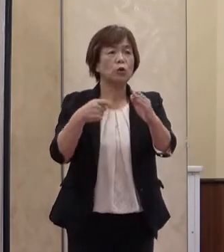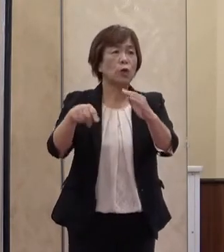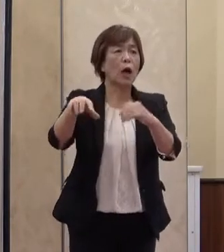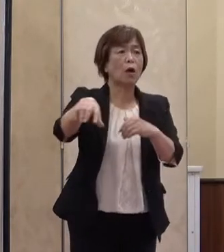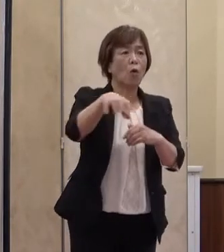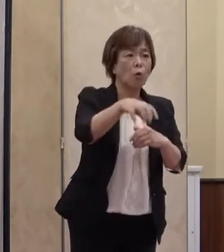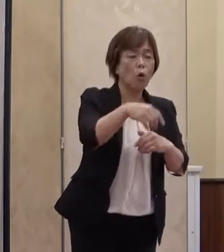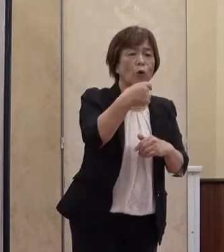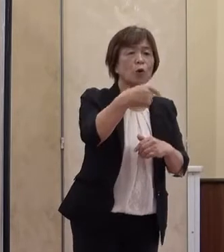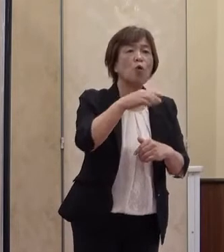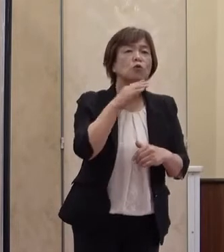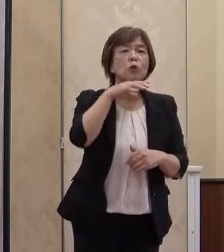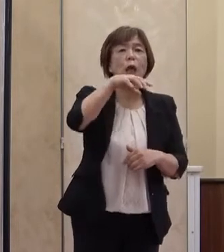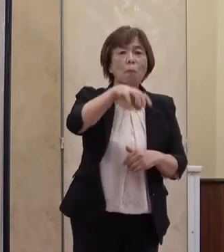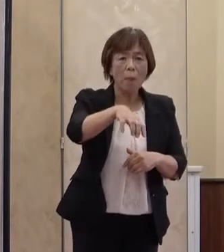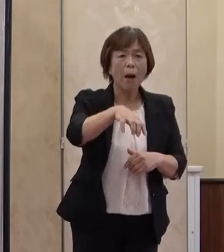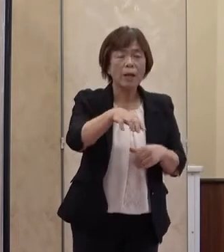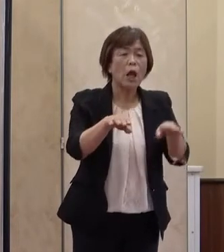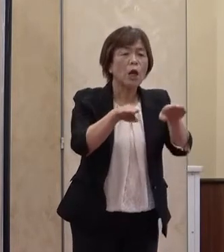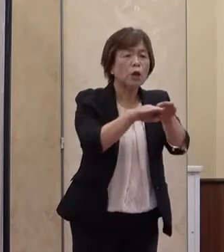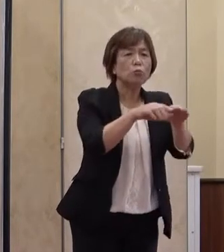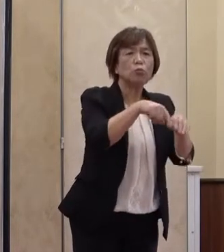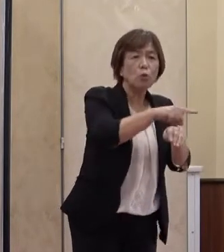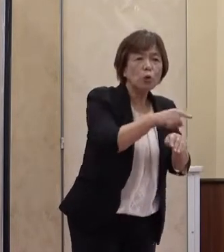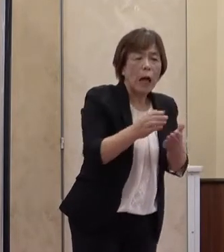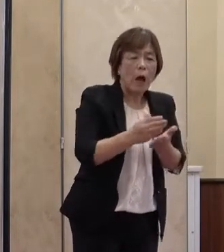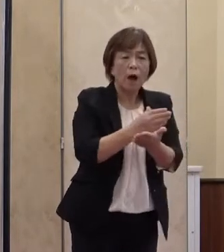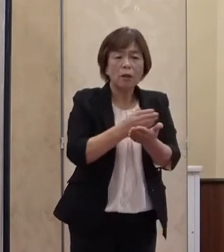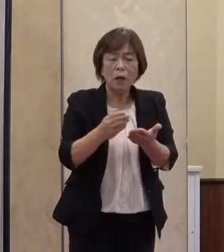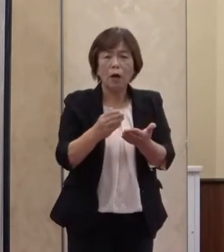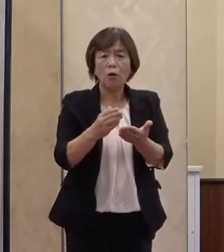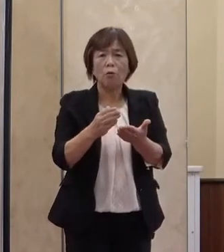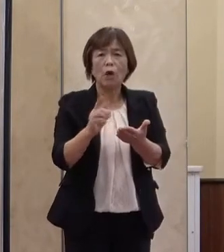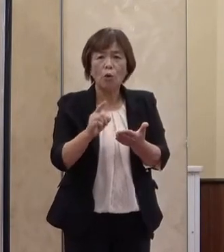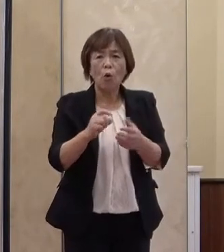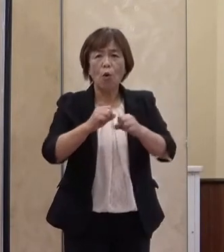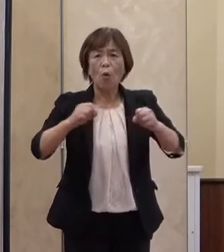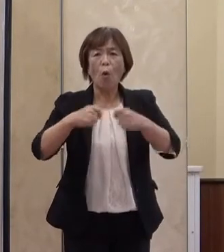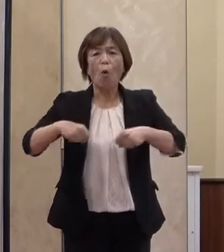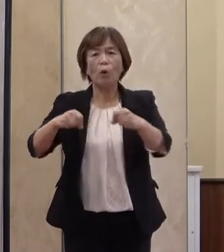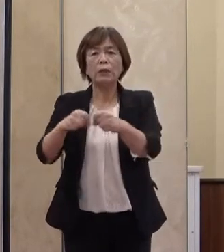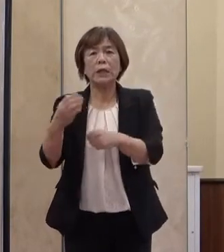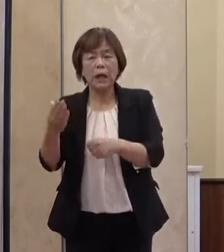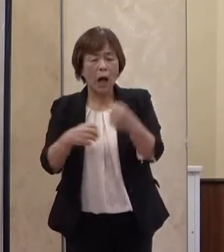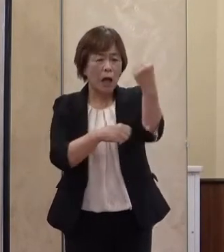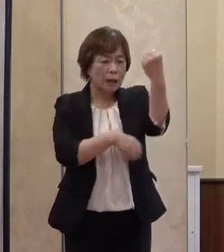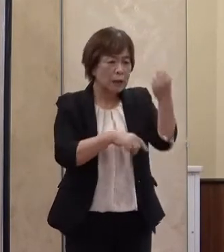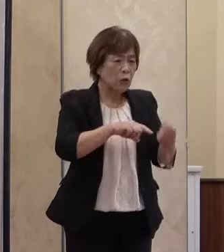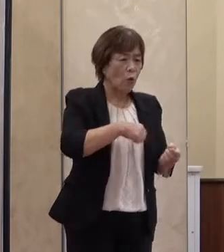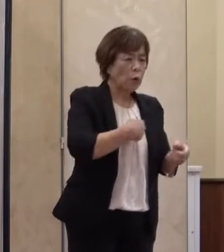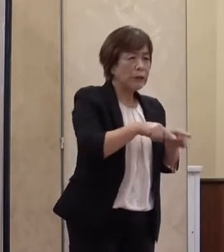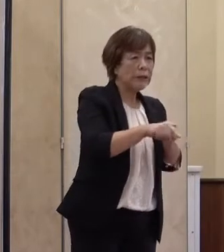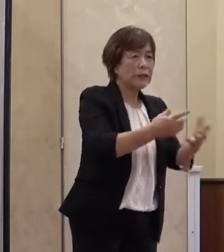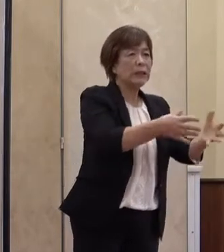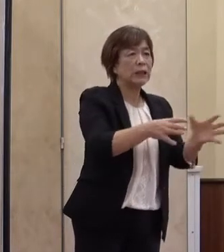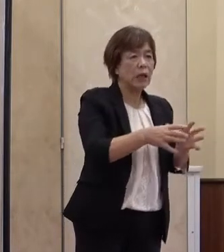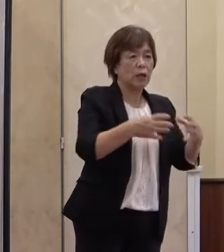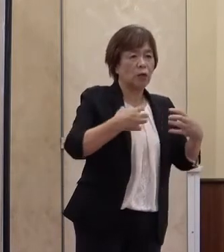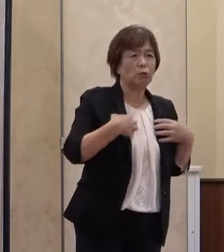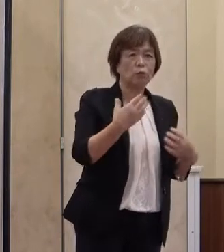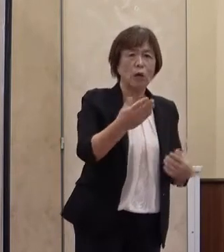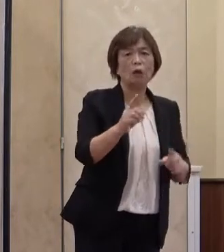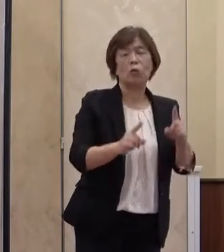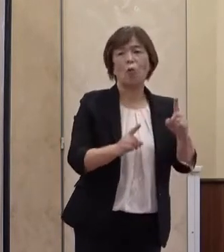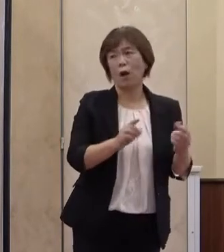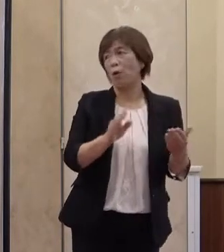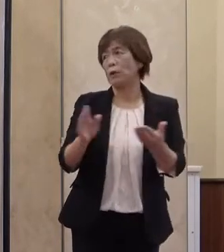場の休校の判断というのは、これは広域行政が担うべきだとお考えなのか、基礎自治体が担うべきだとお考えなのか、まずここを確認